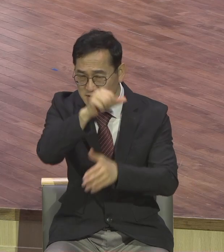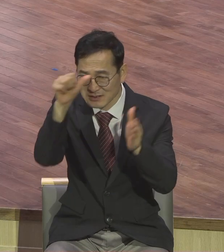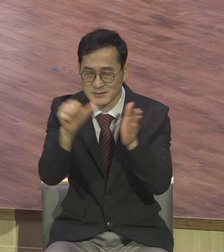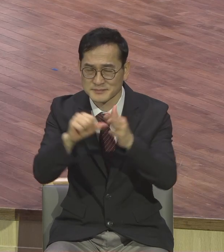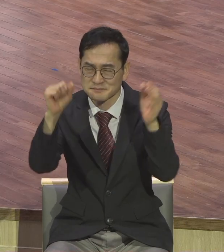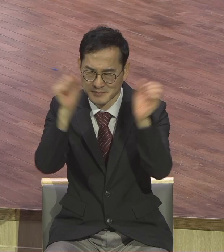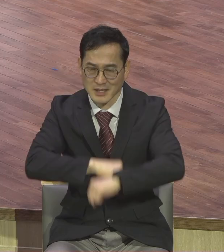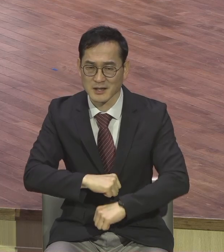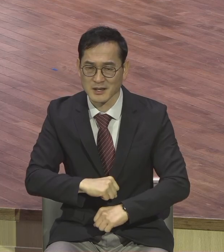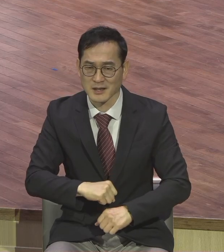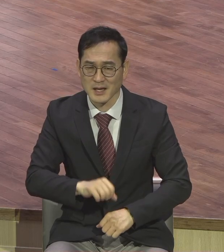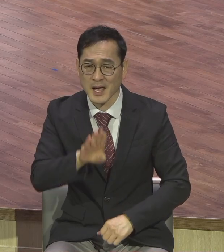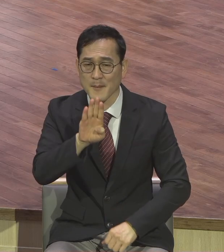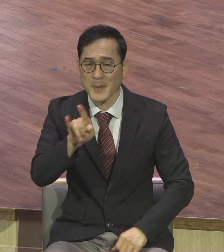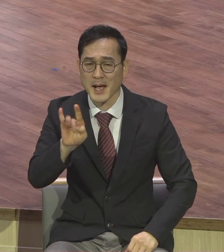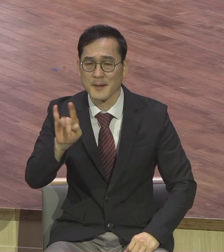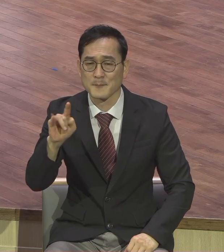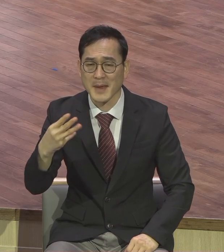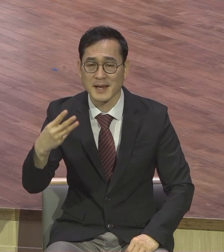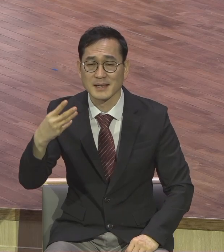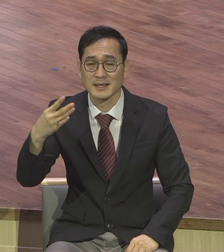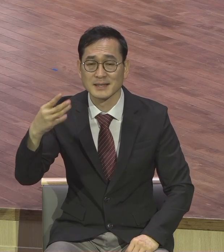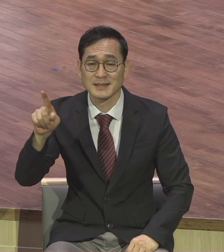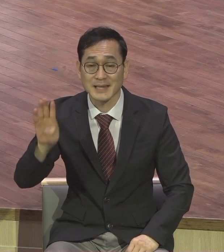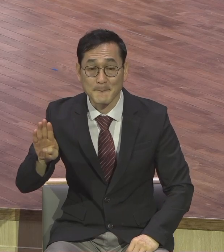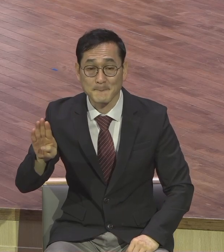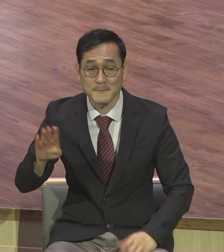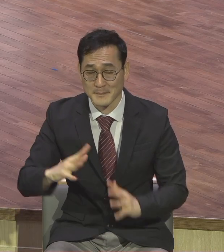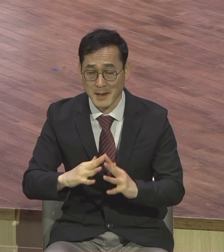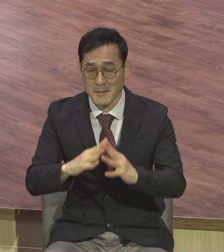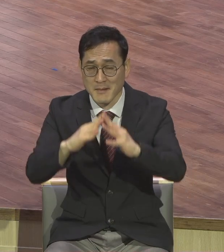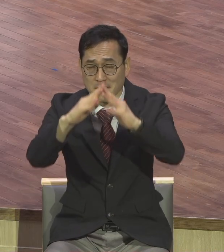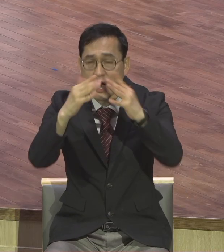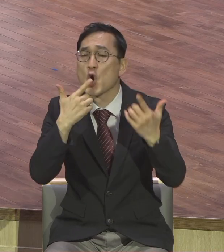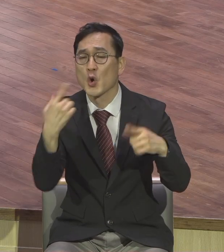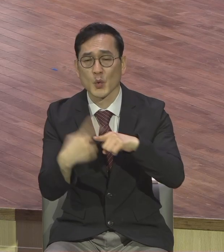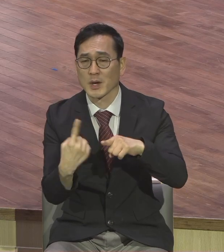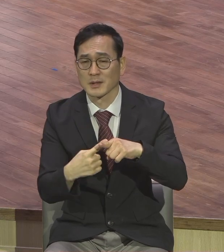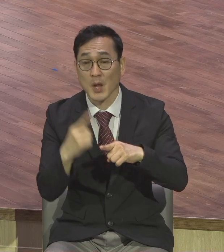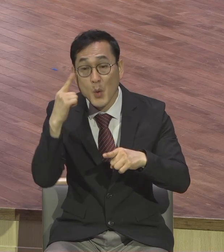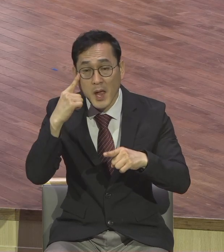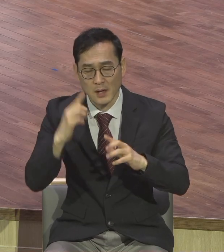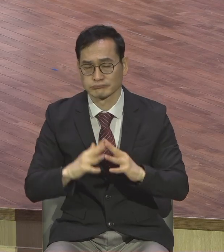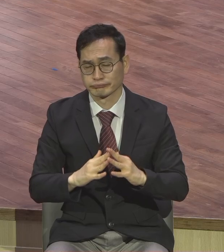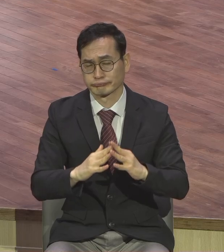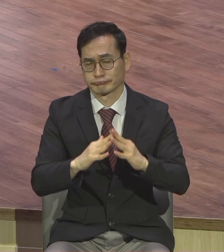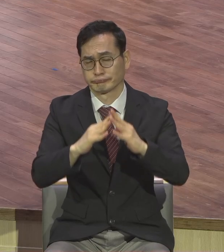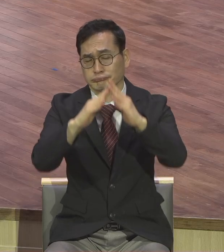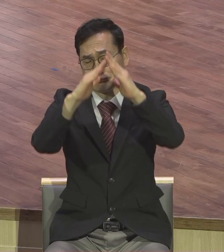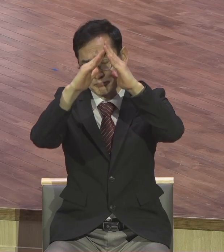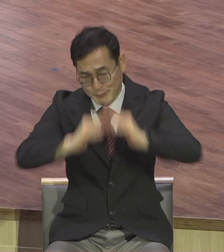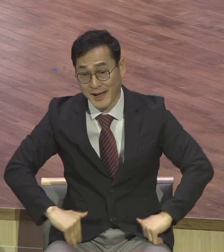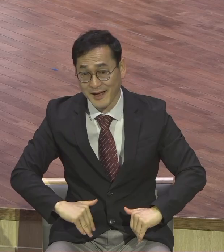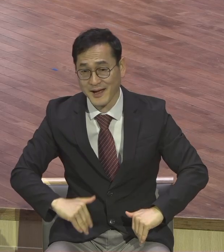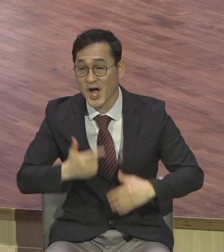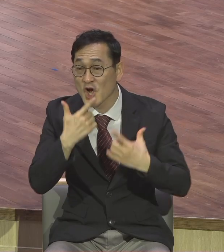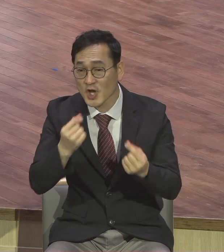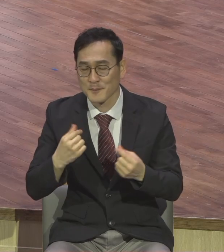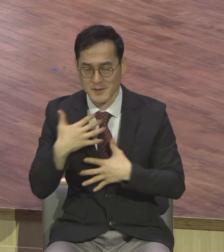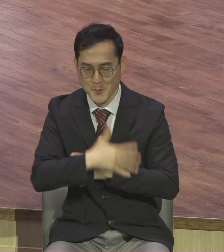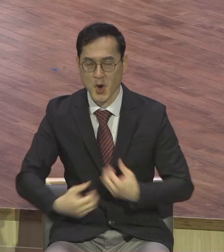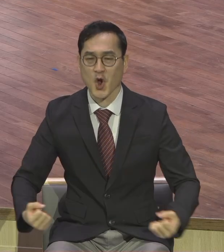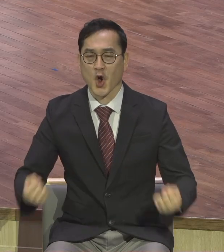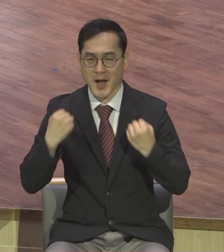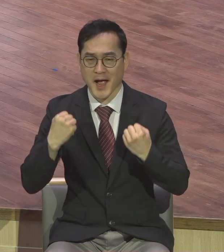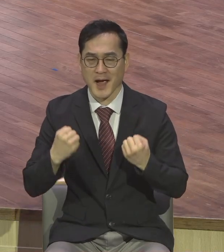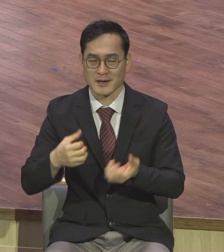뭐예요? 어느 날 다 무너져 버려요. 어느 날 다 무너져. 건강도, 물질도, 명예도. 인생이